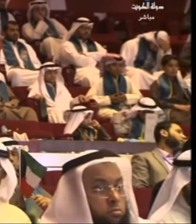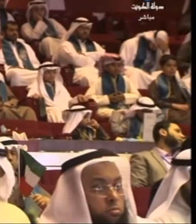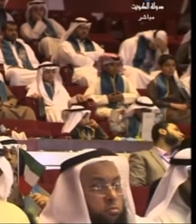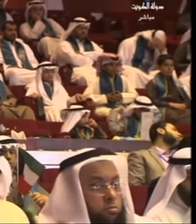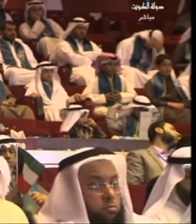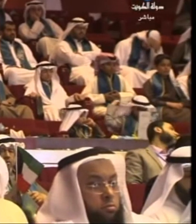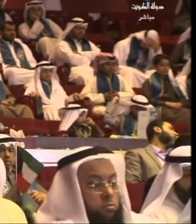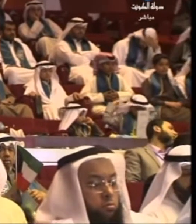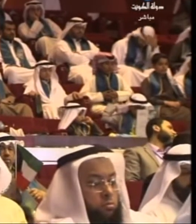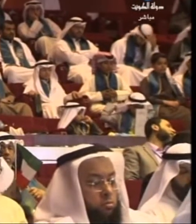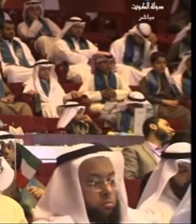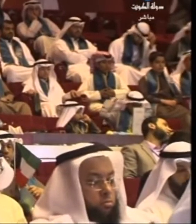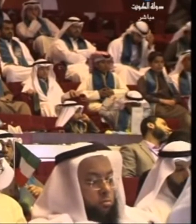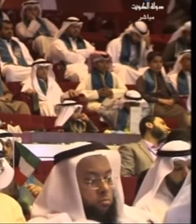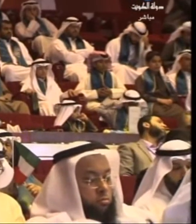الاجتماعية.